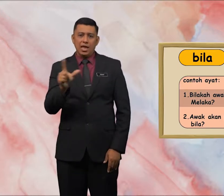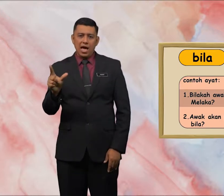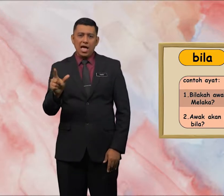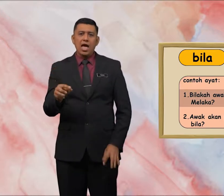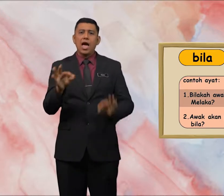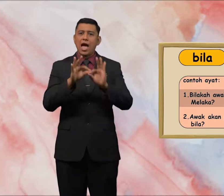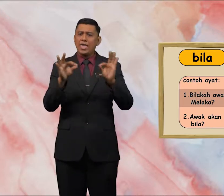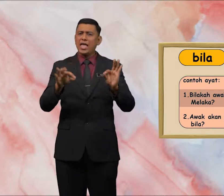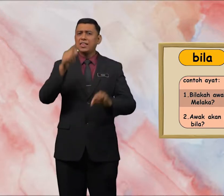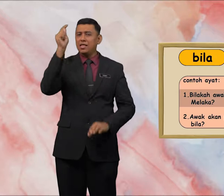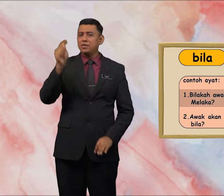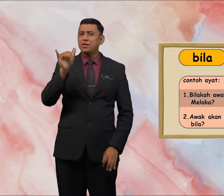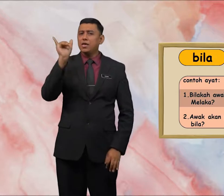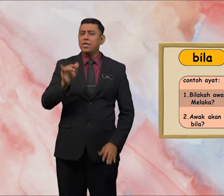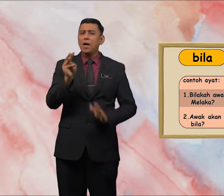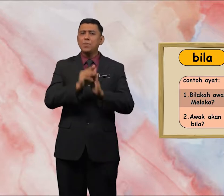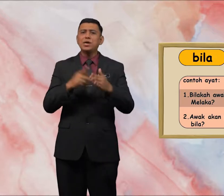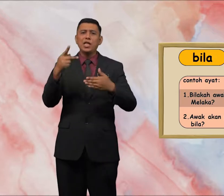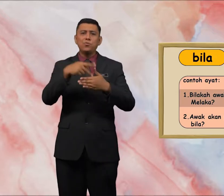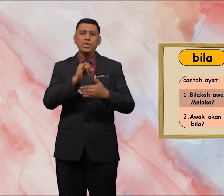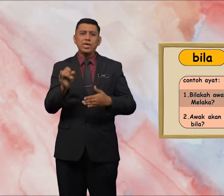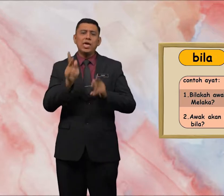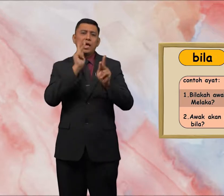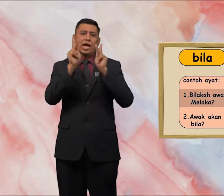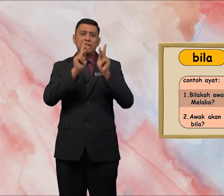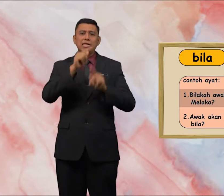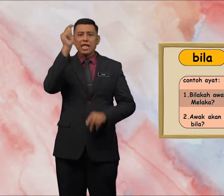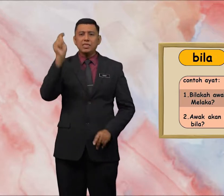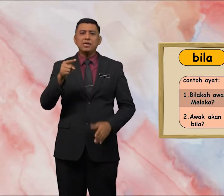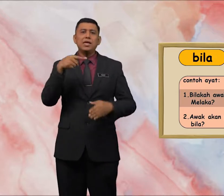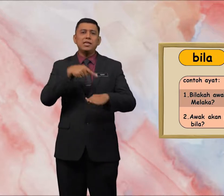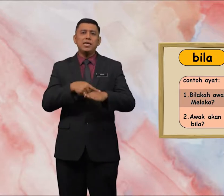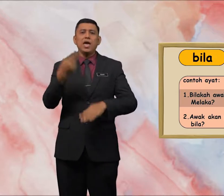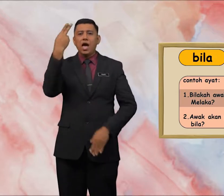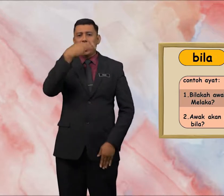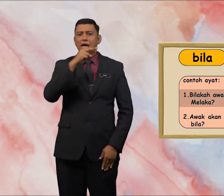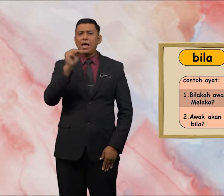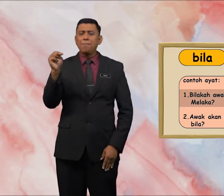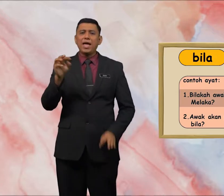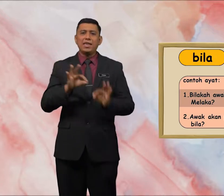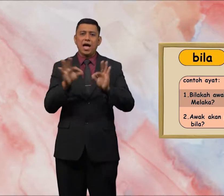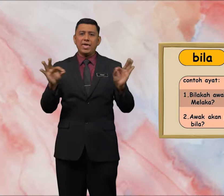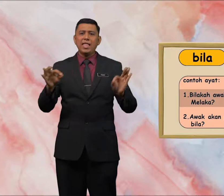ialah ayat tanya yang mengandungi kata tanya di hadapan ayat